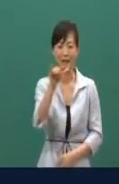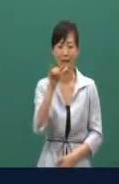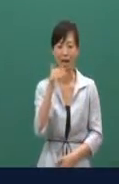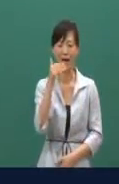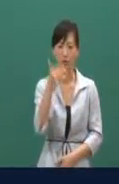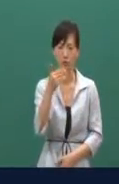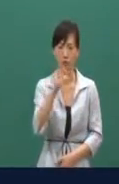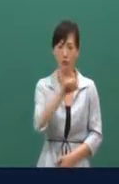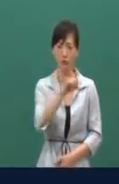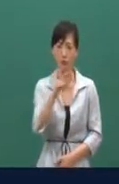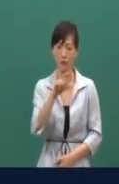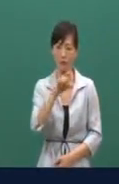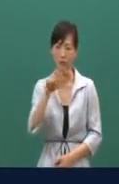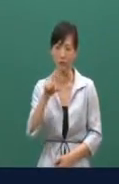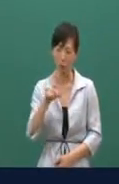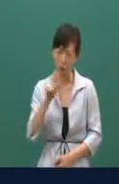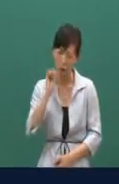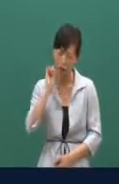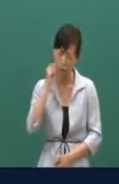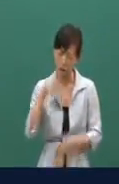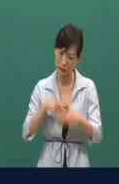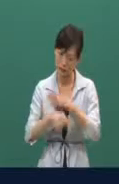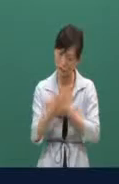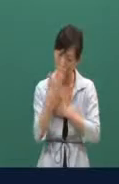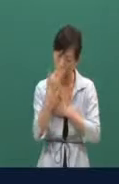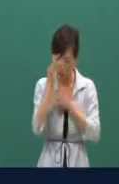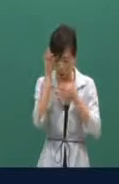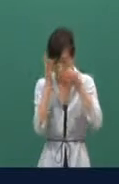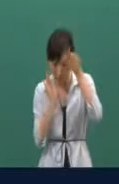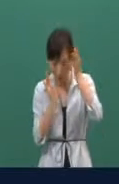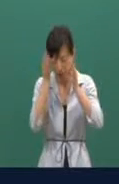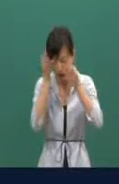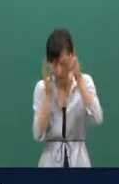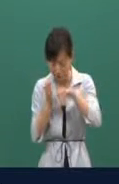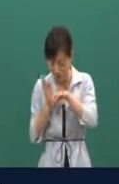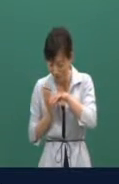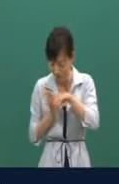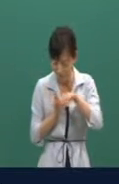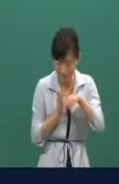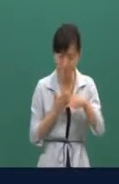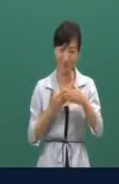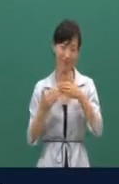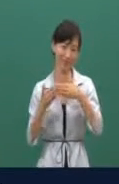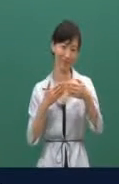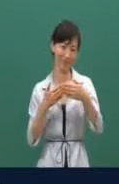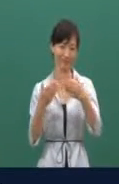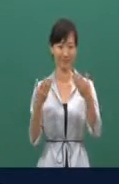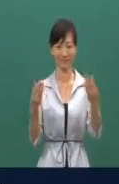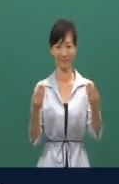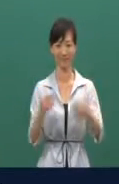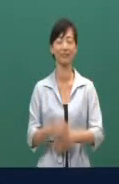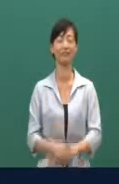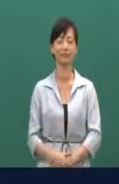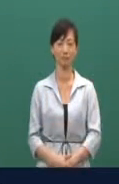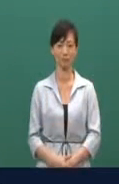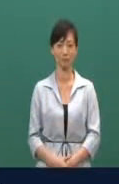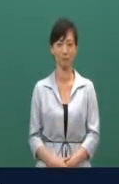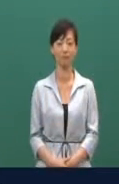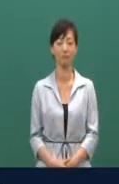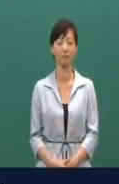た昔ながらの言葉に悪戦苦闘しながら明治時代の料理を体感していました